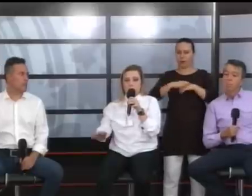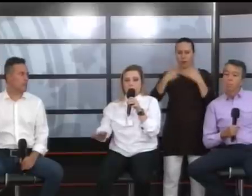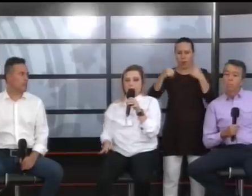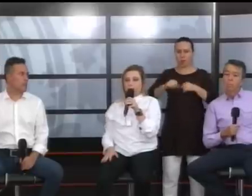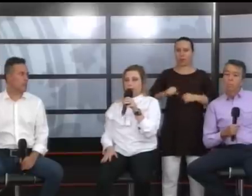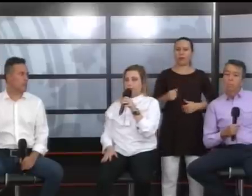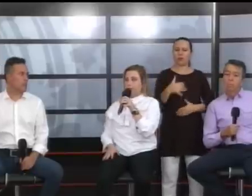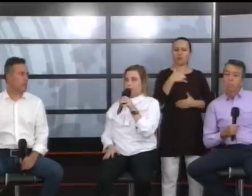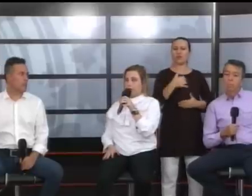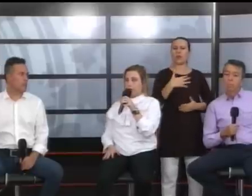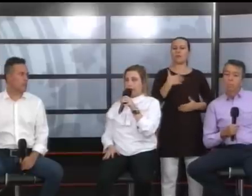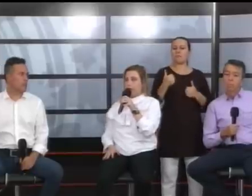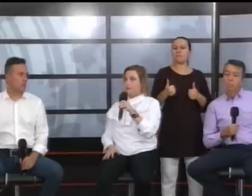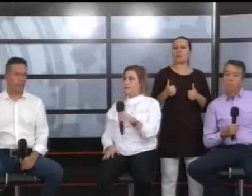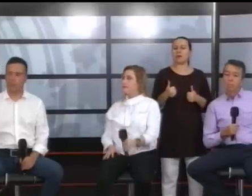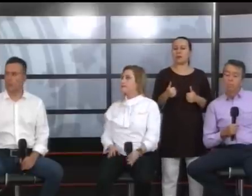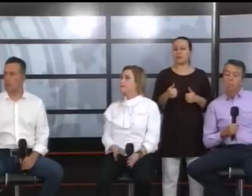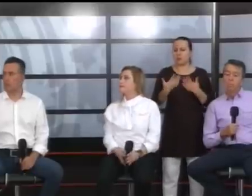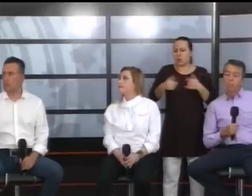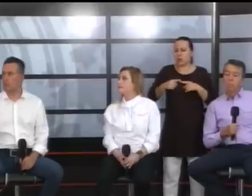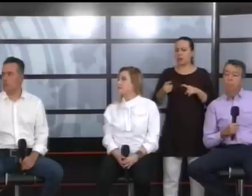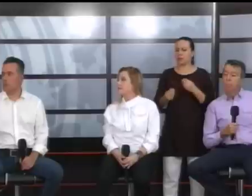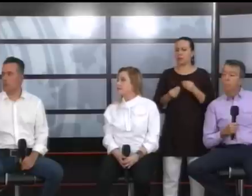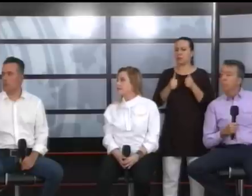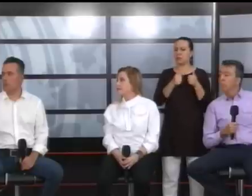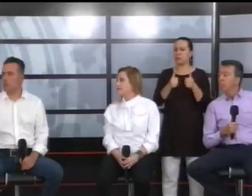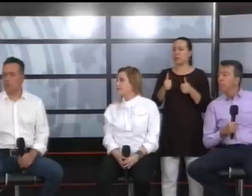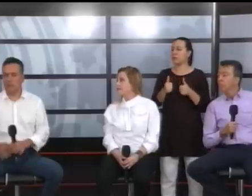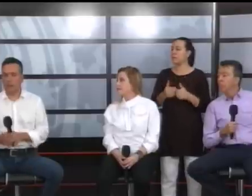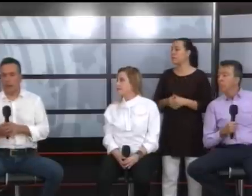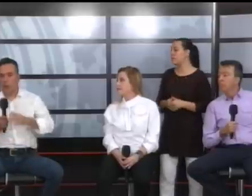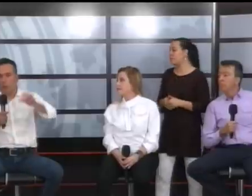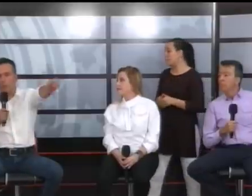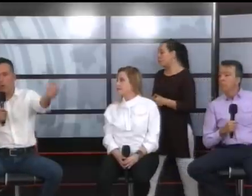así cualquiera hace las cosas bien. Doctor Mauricio Balazán.